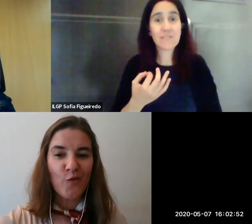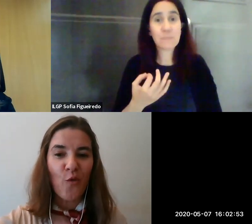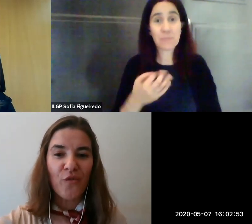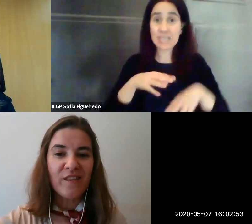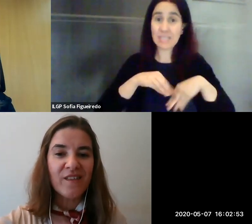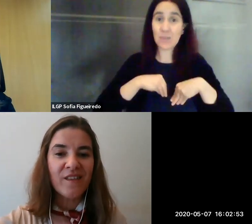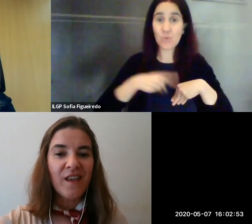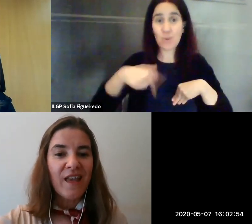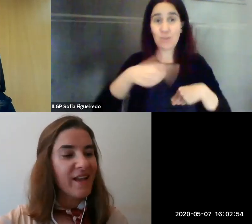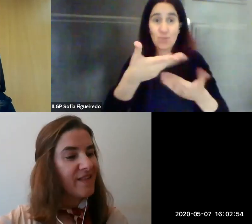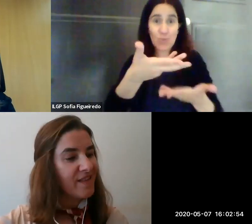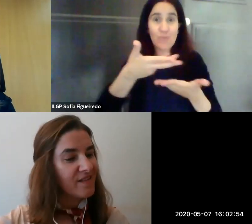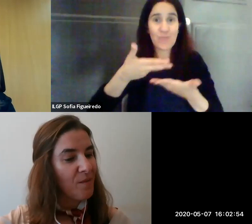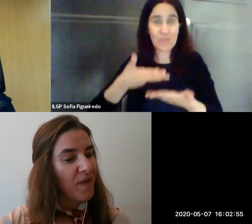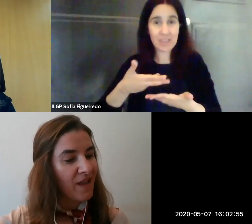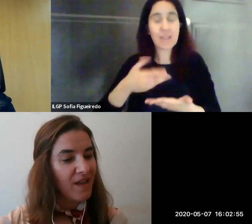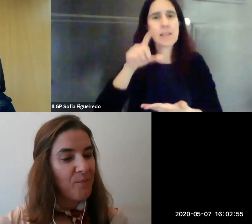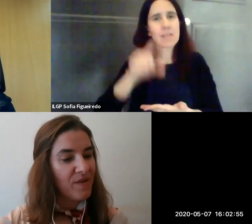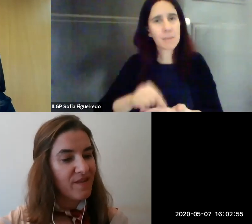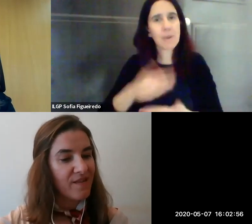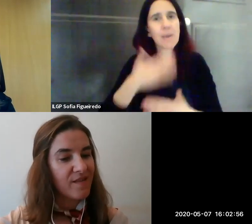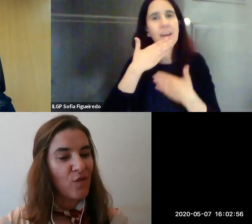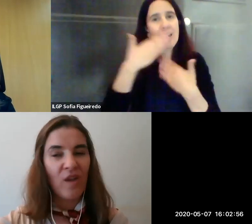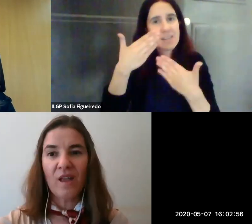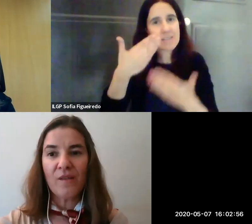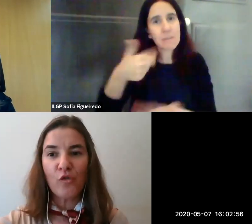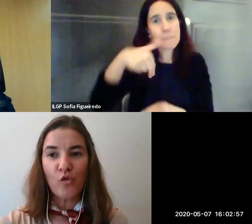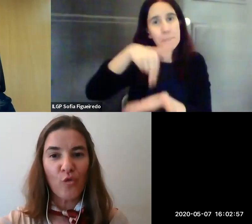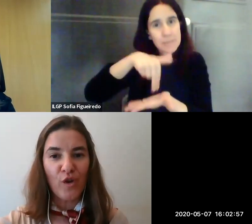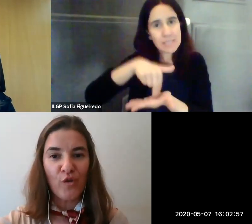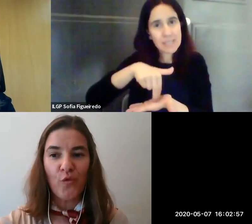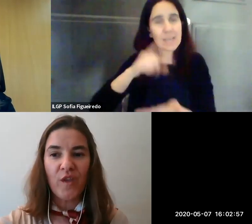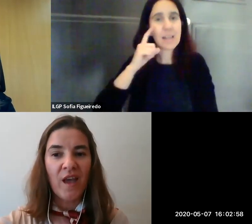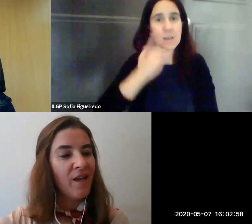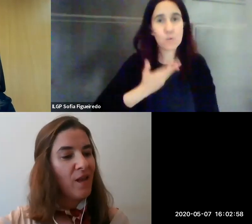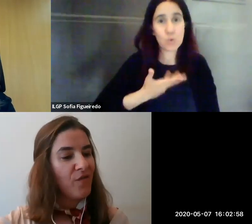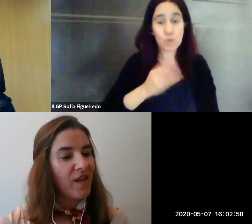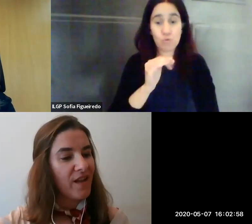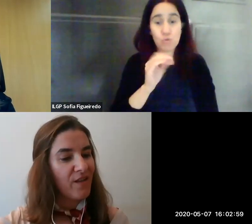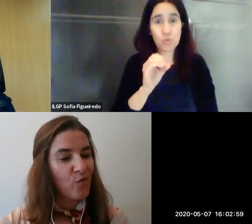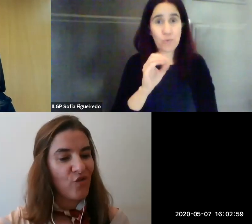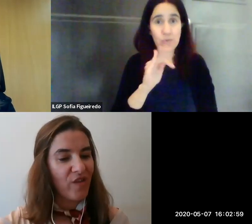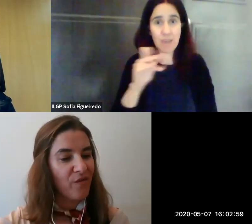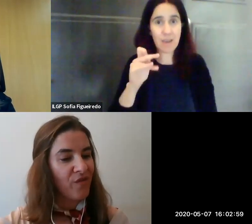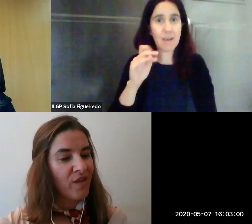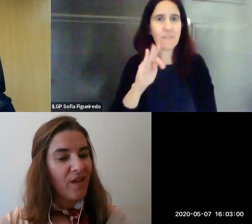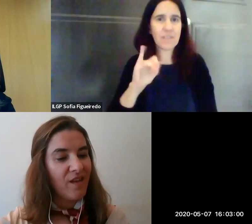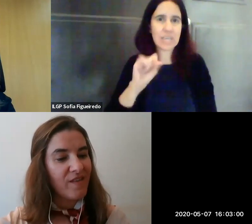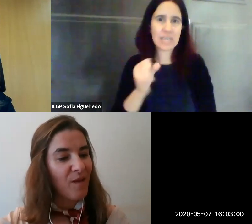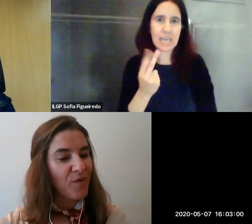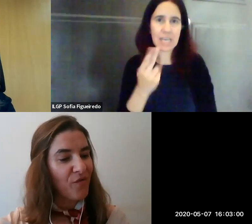aceito o nosso convite. Agradecer também a presença da doutora Sofia Figueiredo, que